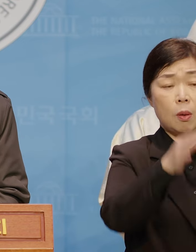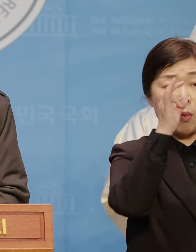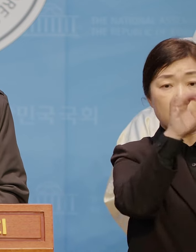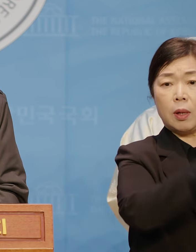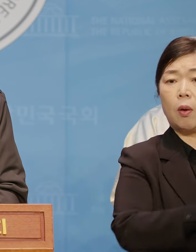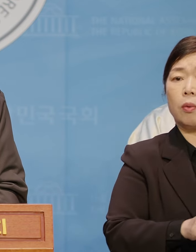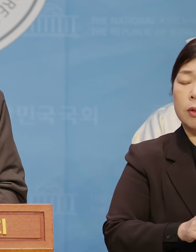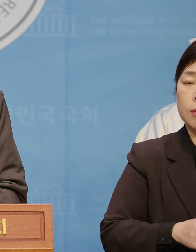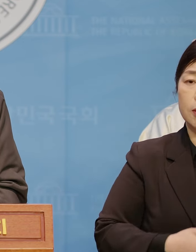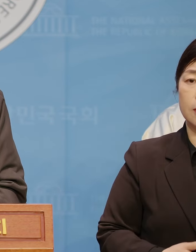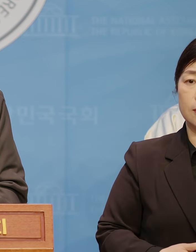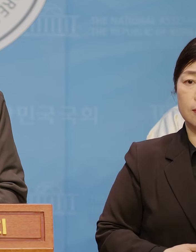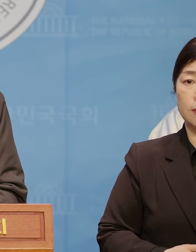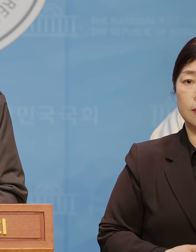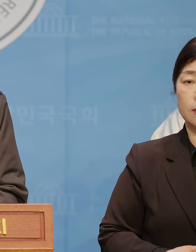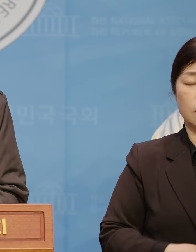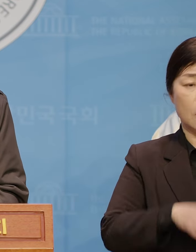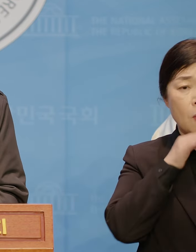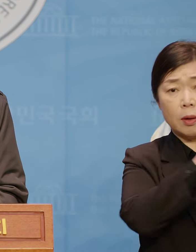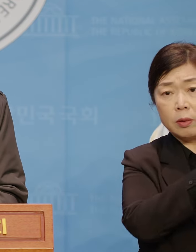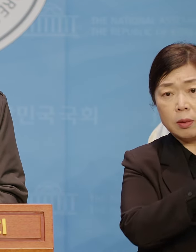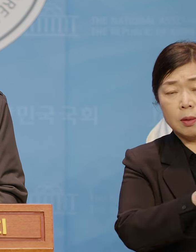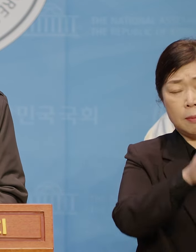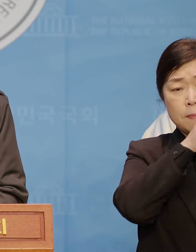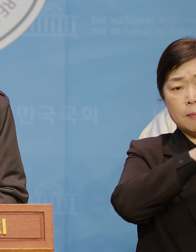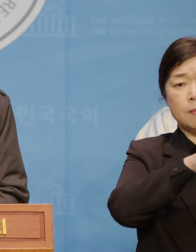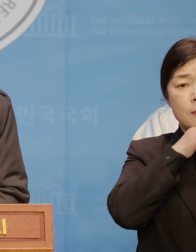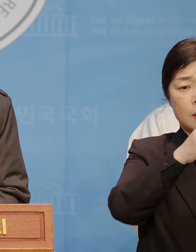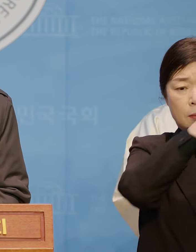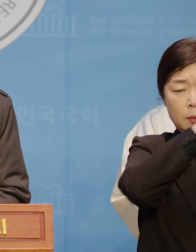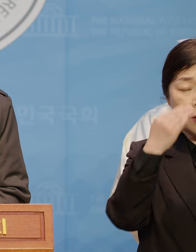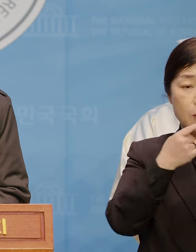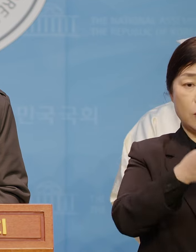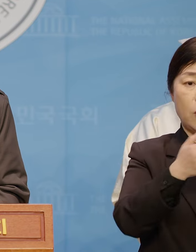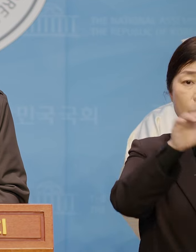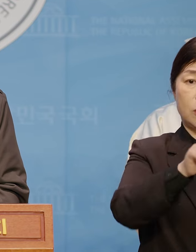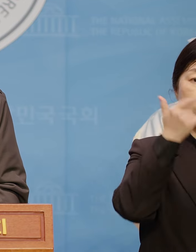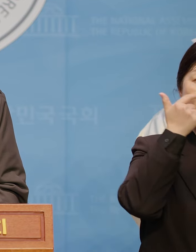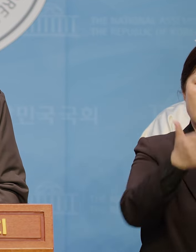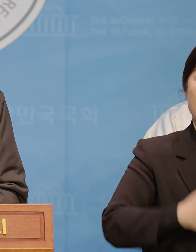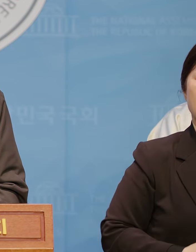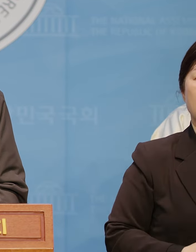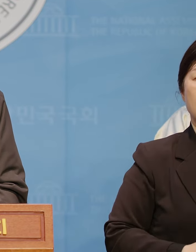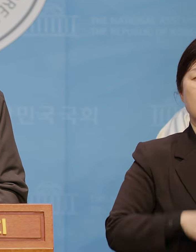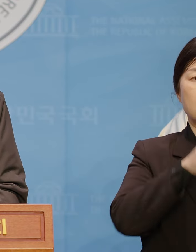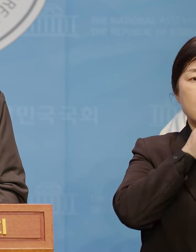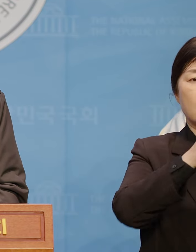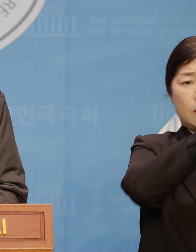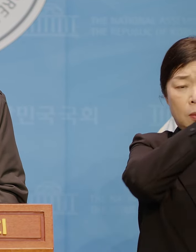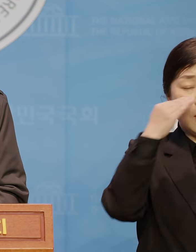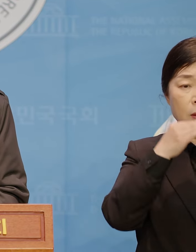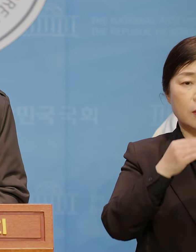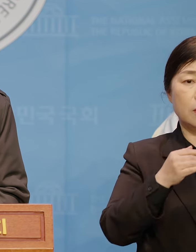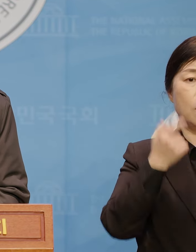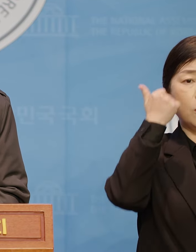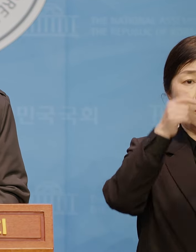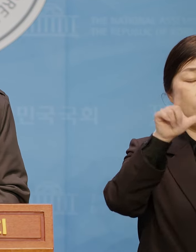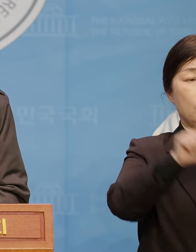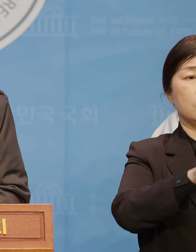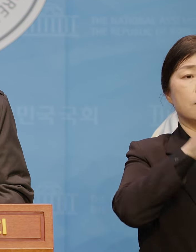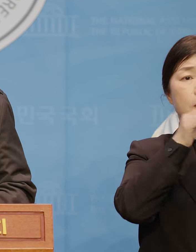공천지역 이것이 과연 바른 교회의 모습이고 올바른 목사의 모습이겠습니까